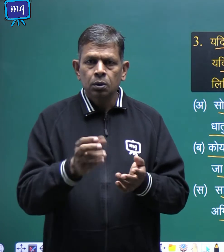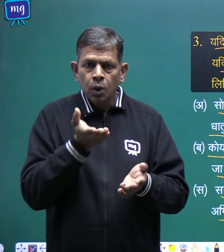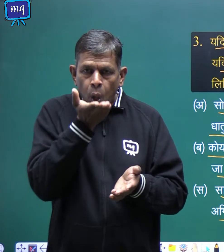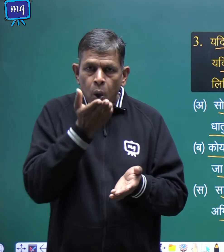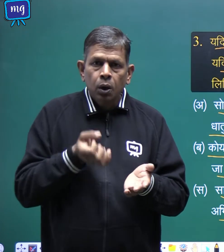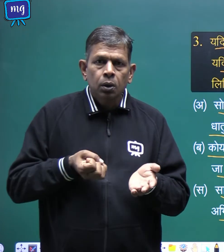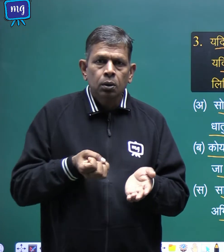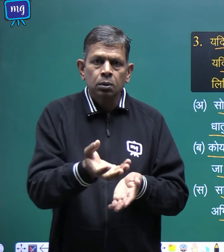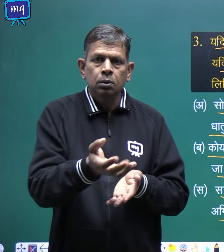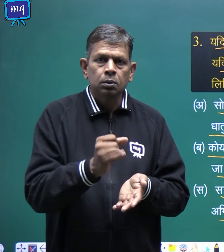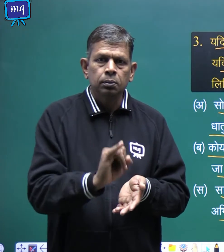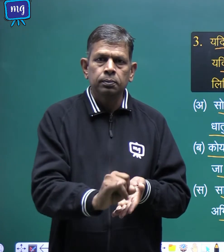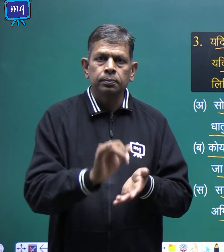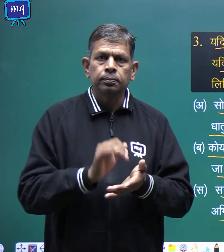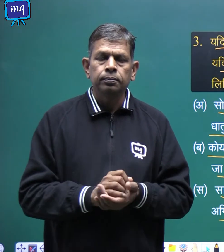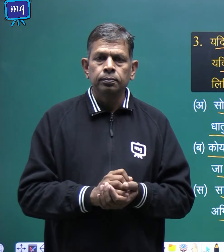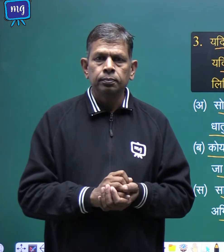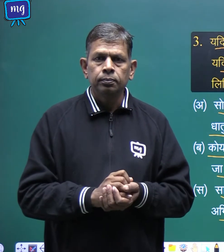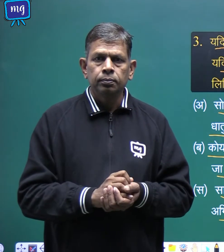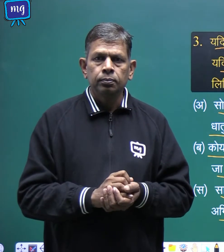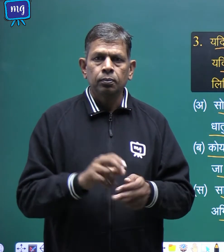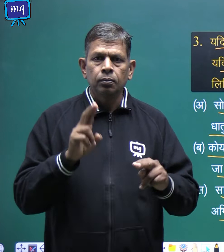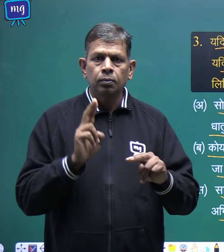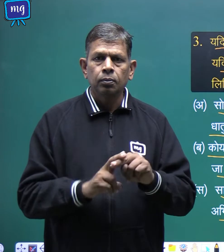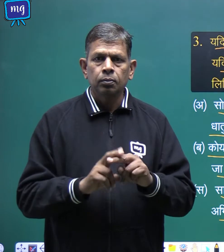तो हम यहाँ लिखेंगे एफ।